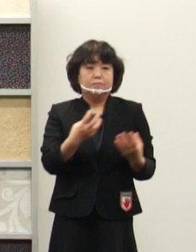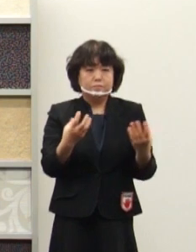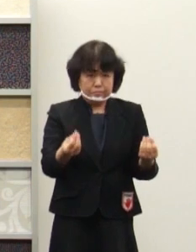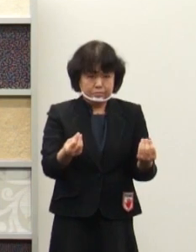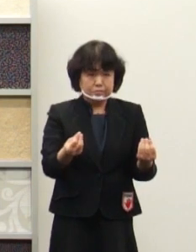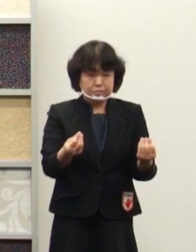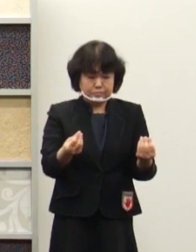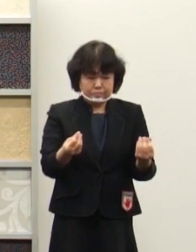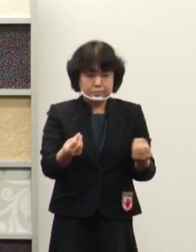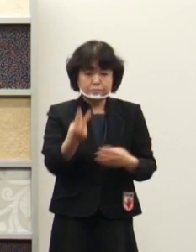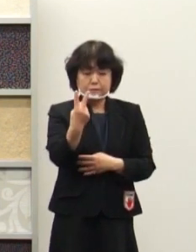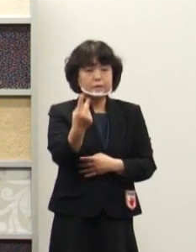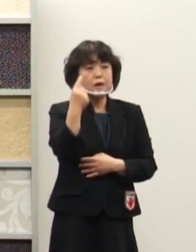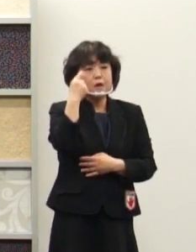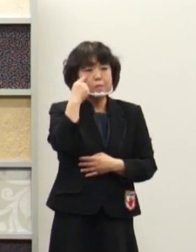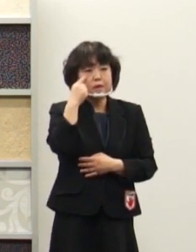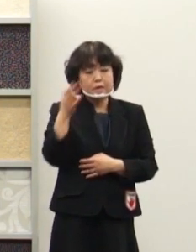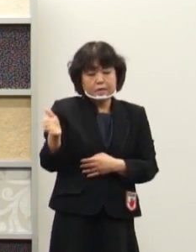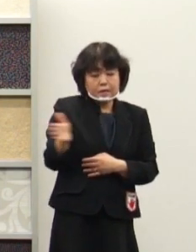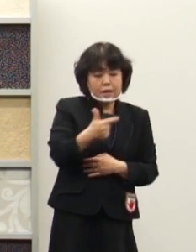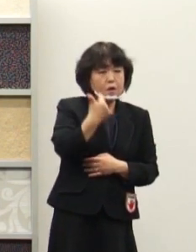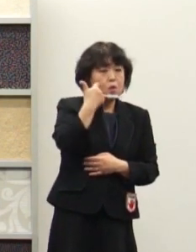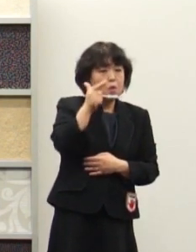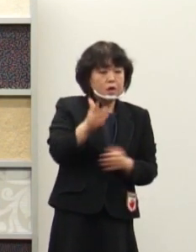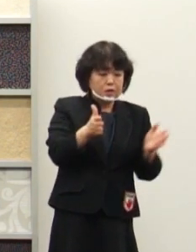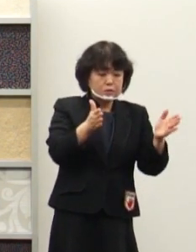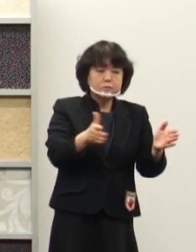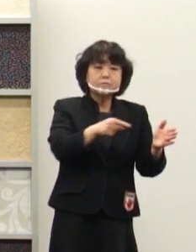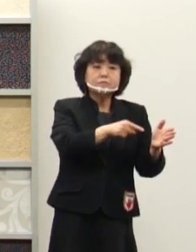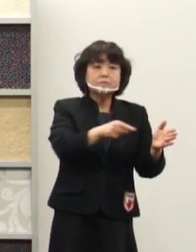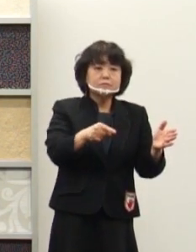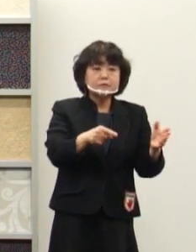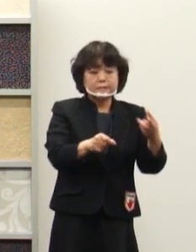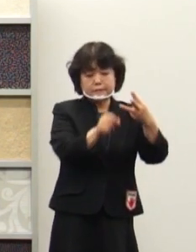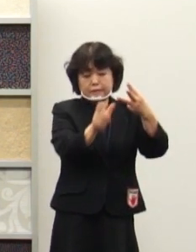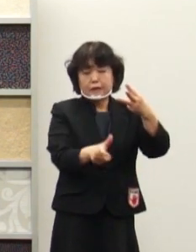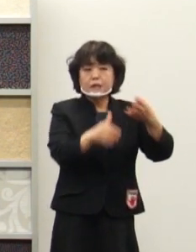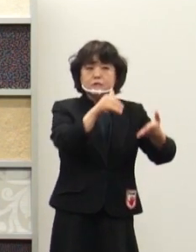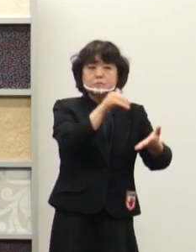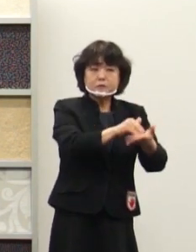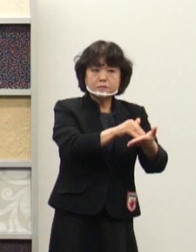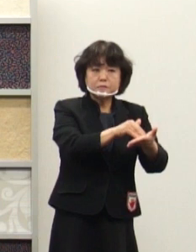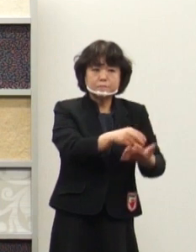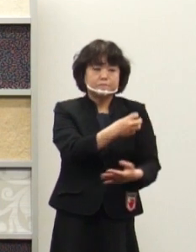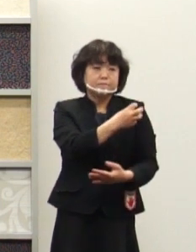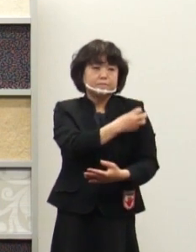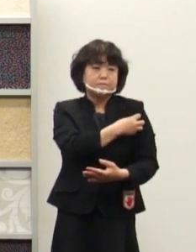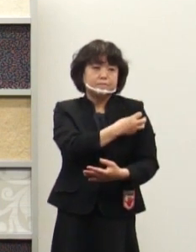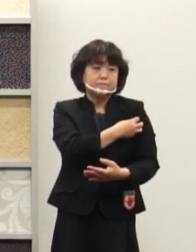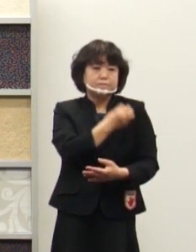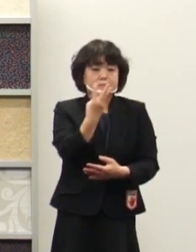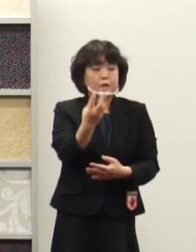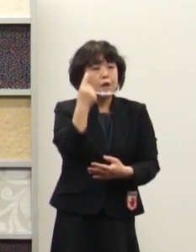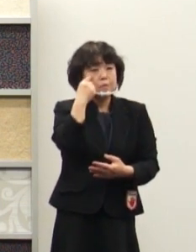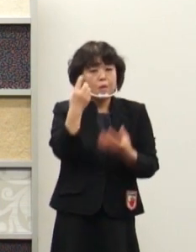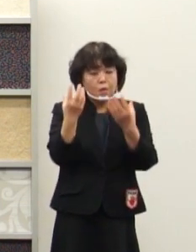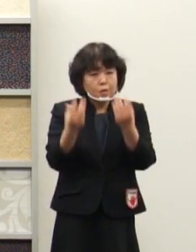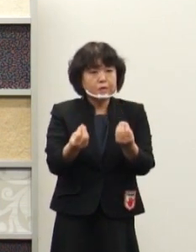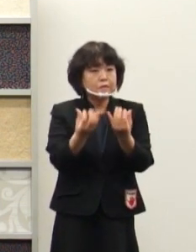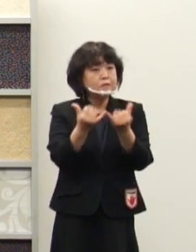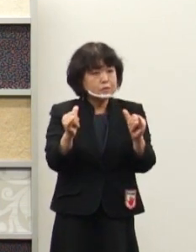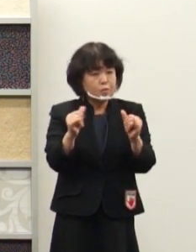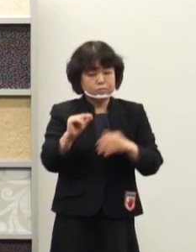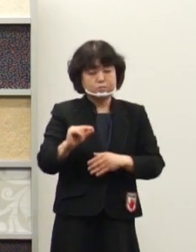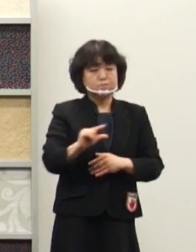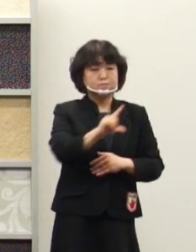接種間隔6ヶ月の到来によりまして、今月末までにはさらに、接種済みの方が増加していくものと、見込んで